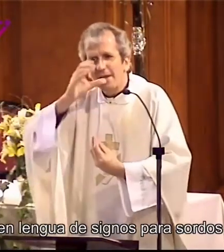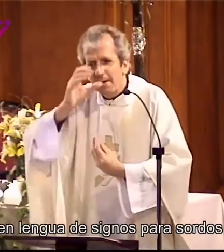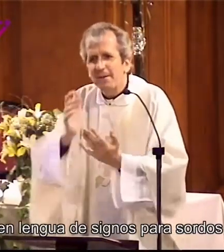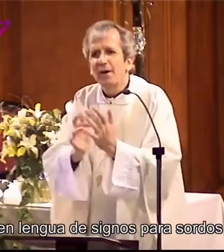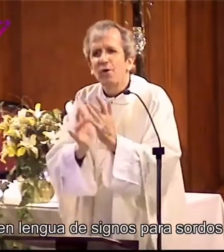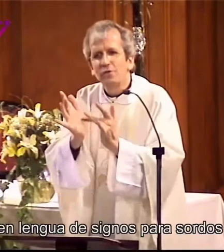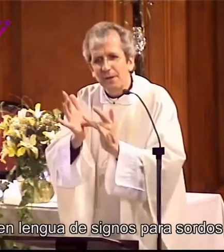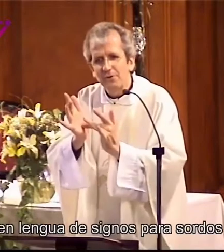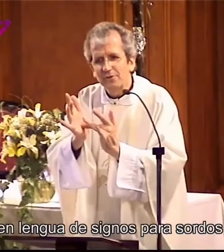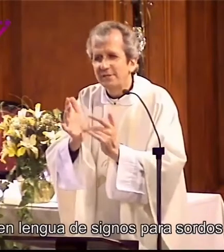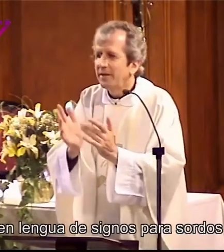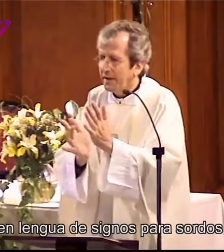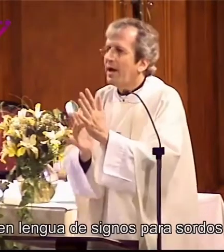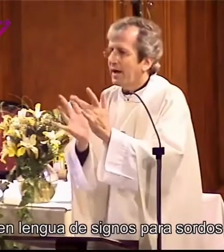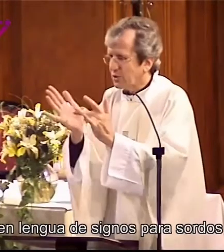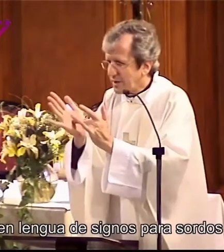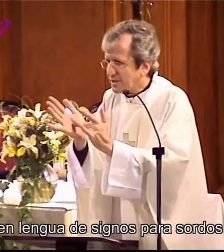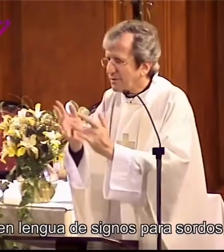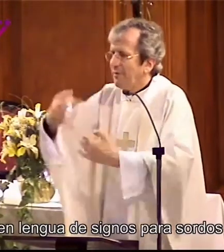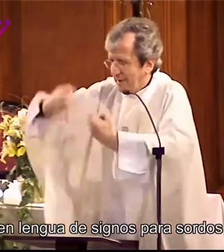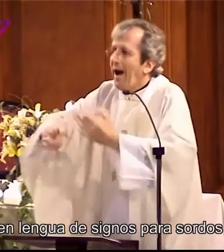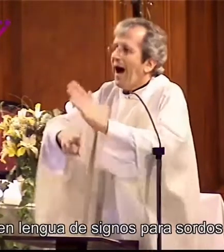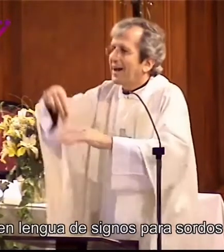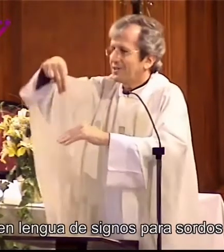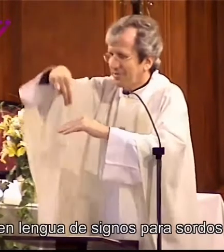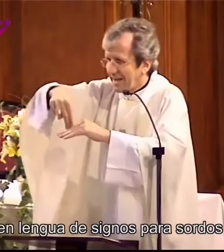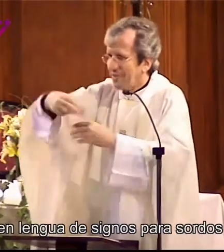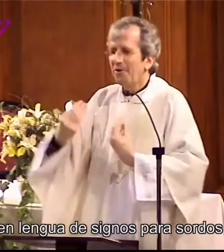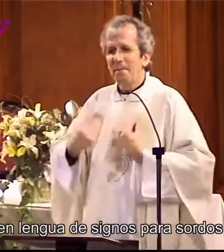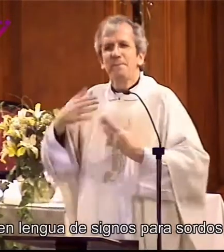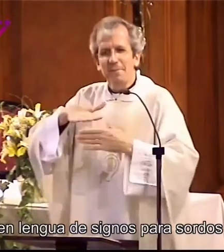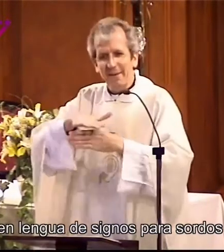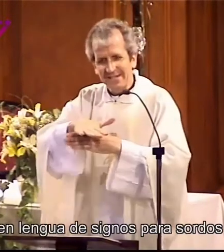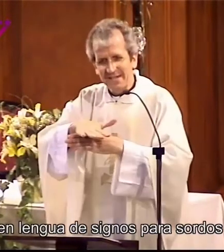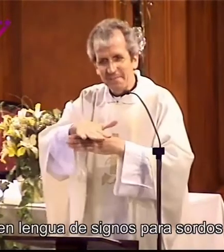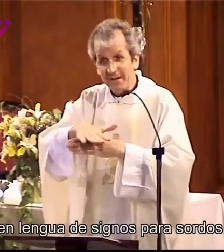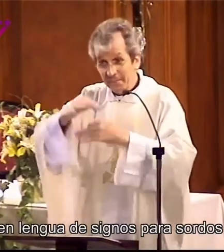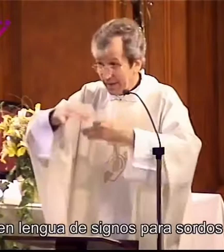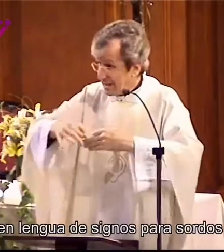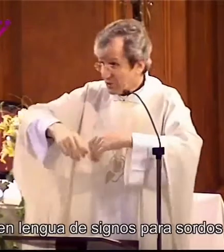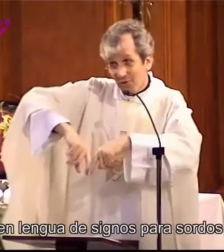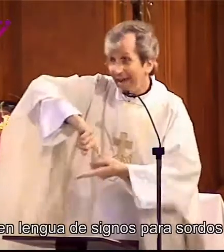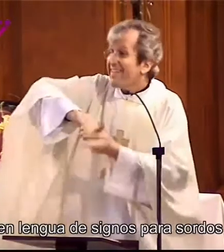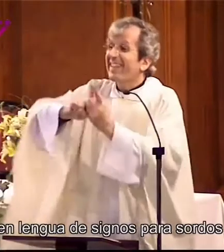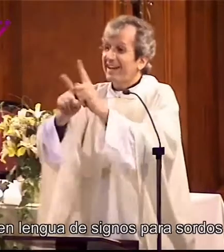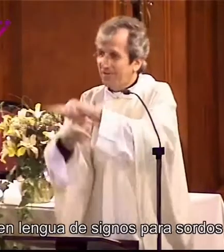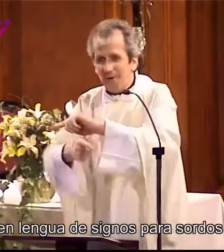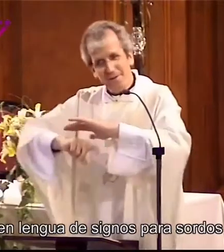bebe con los apóstoles. Es decir, Jesucristo ha resucitado, vive para siempre y eso es lo que transforma